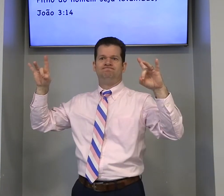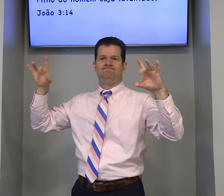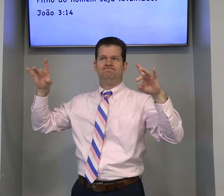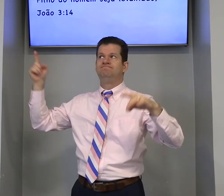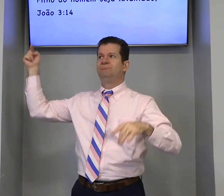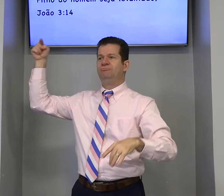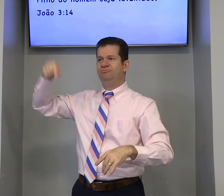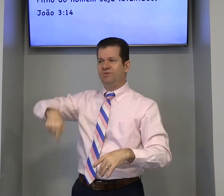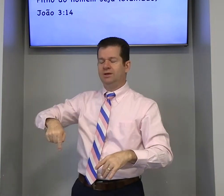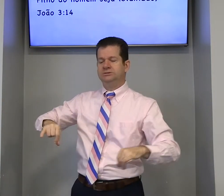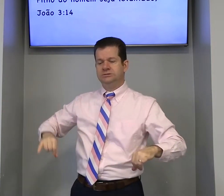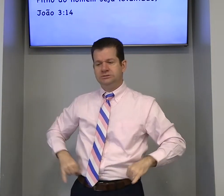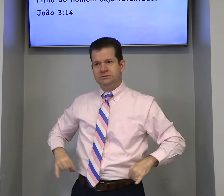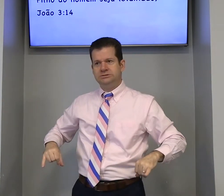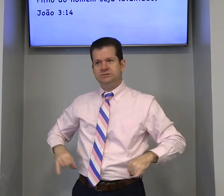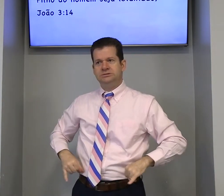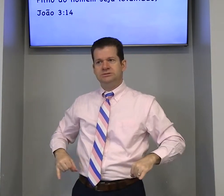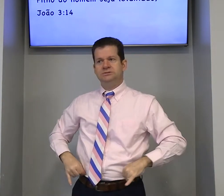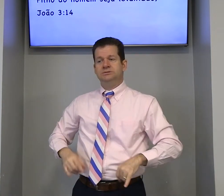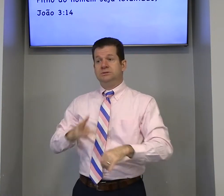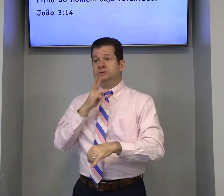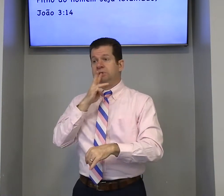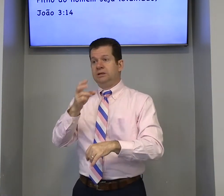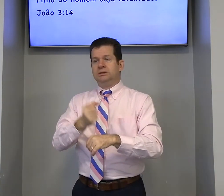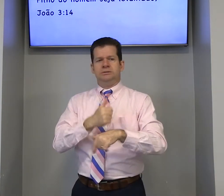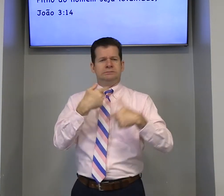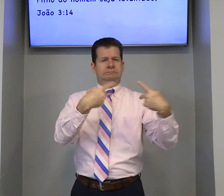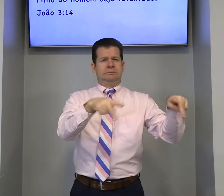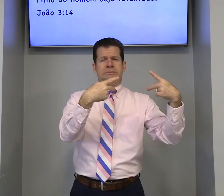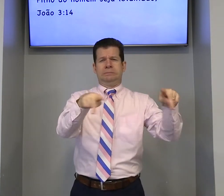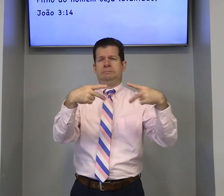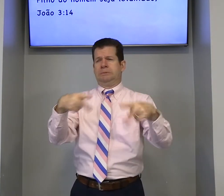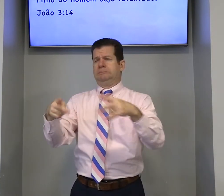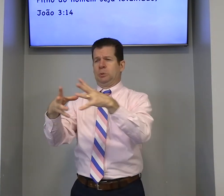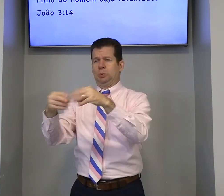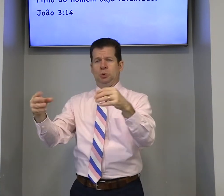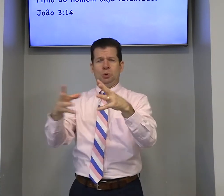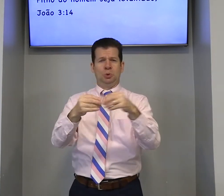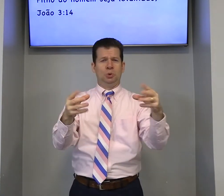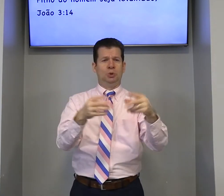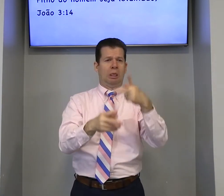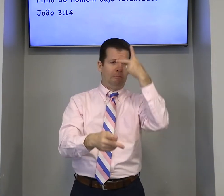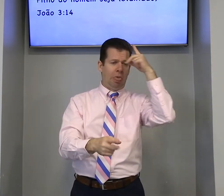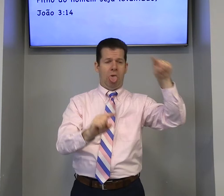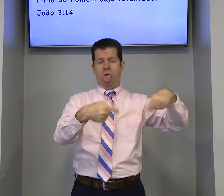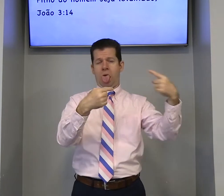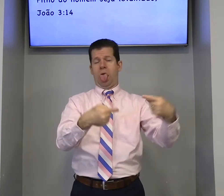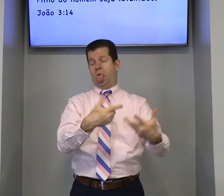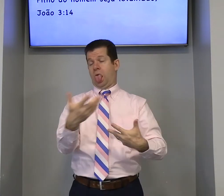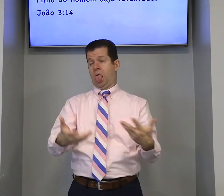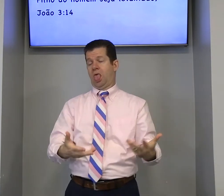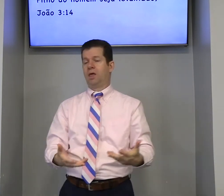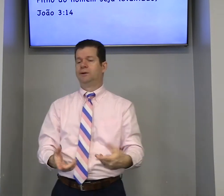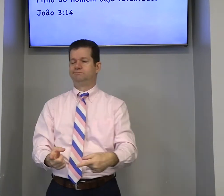é especial. Ele veio aqui, ele sofreu, ele pregou por 3 anos, deu cura e